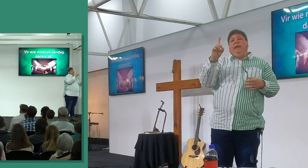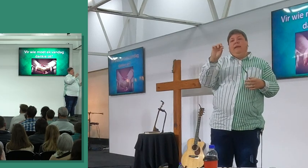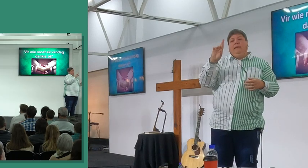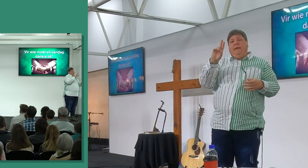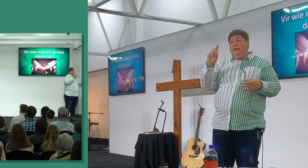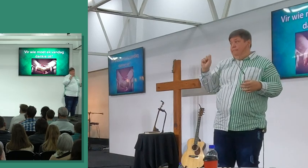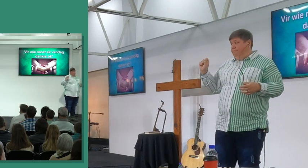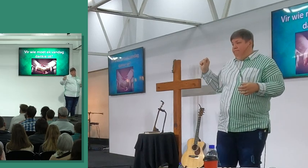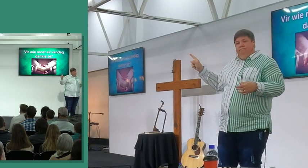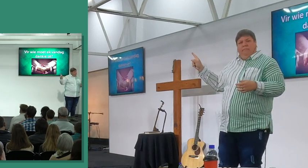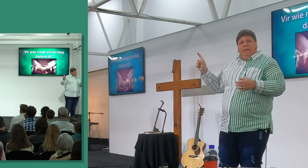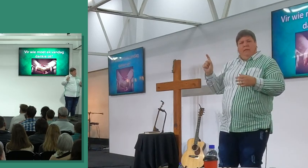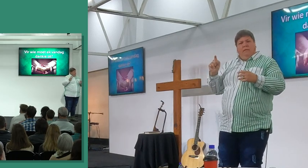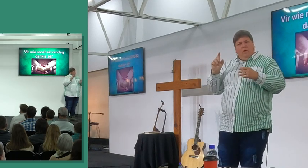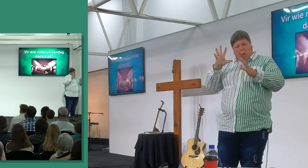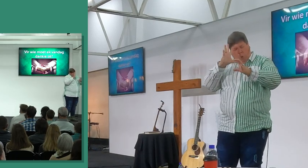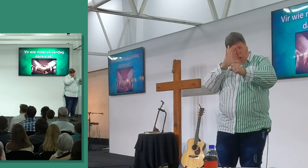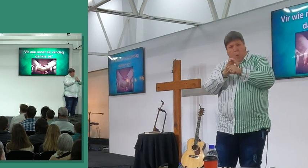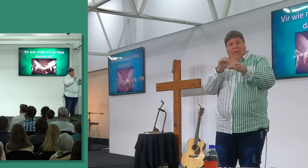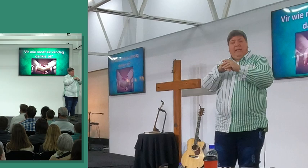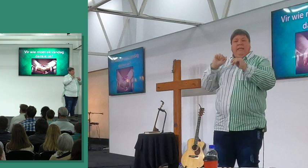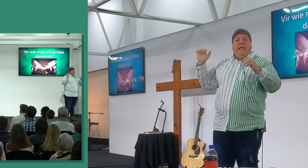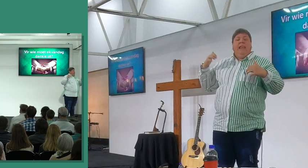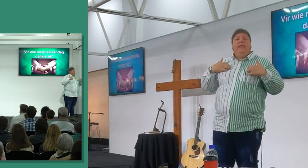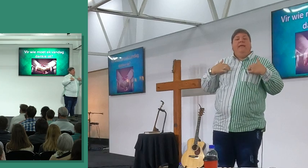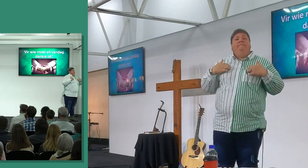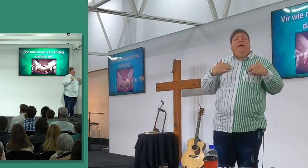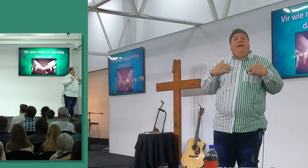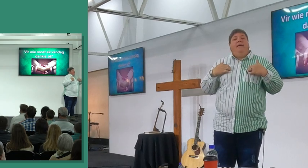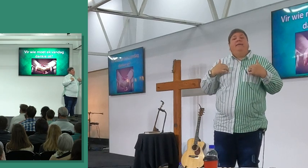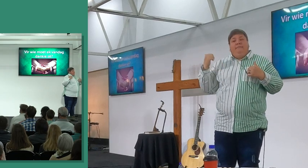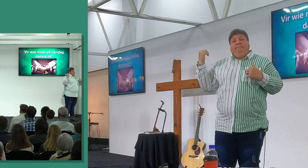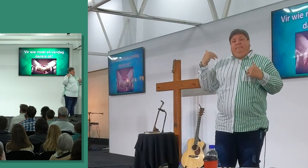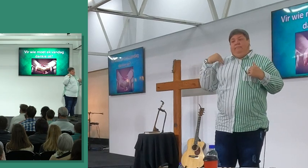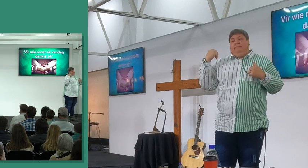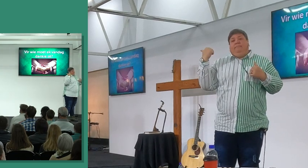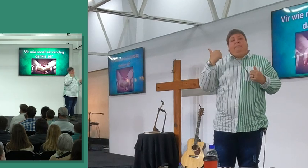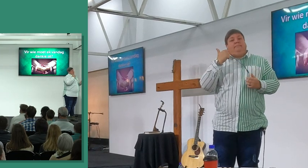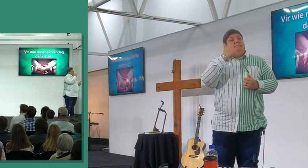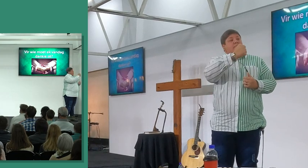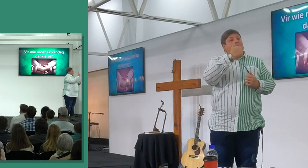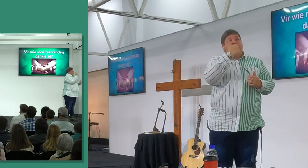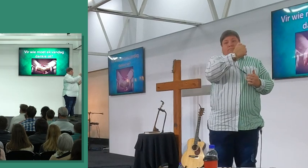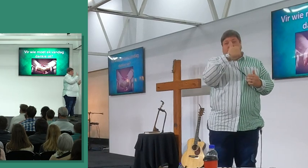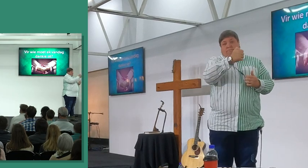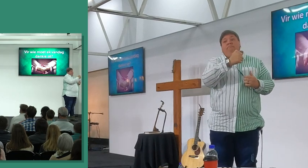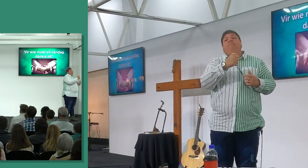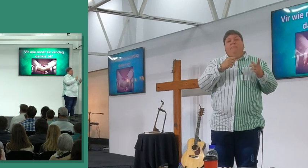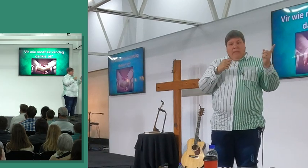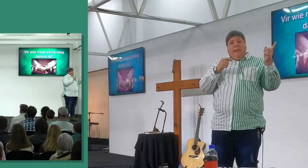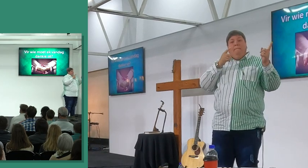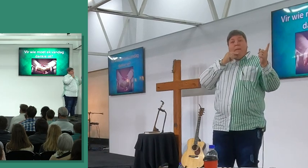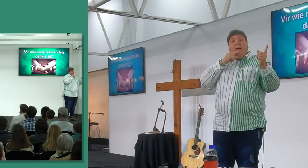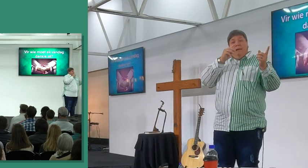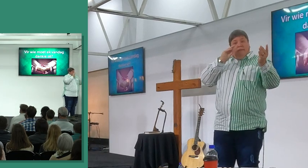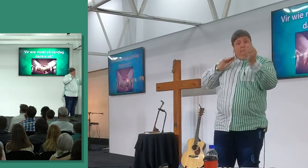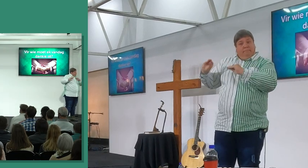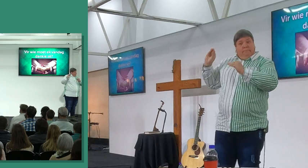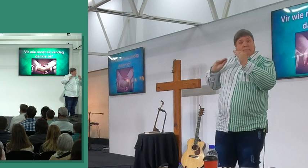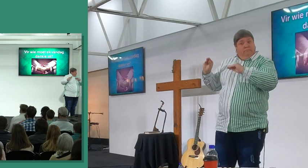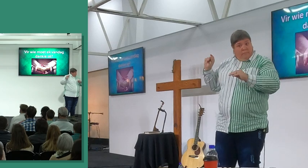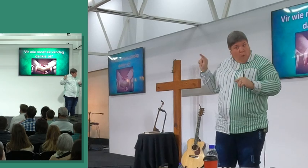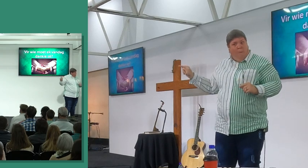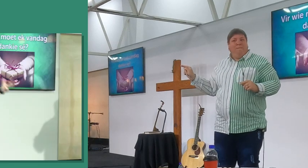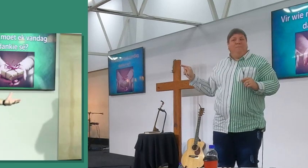boodskap, en ek sê vir my prof Hennie, ek wil nie dankie sê, dankie dat jy in my bele, want elke Griekse woord wat ek hier aanhaal, in hierdie kerk, het hy vir my geleer, hoe wonderlik is dit,